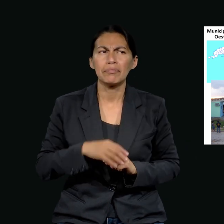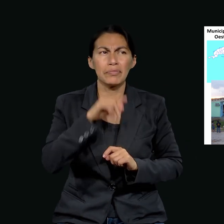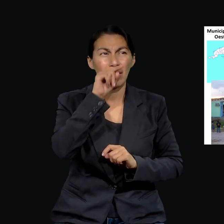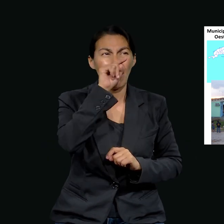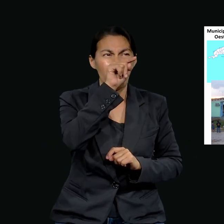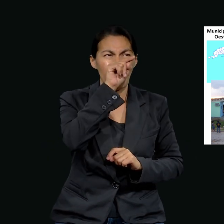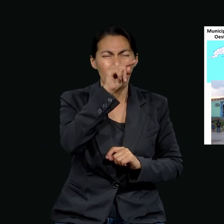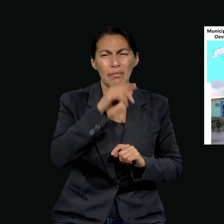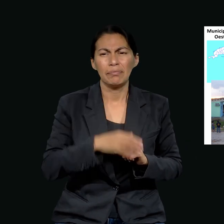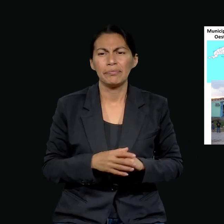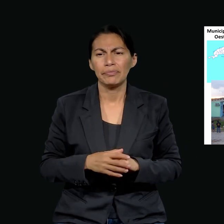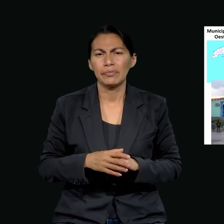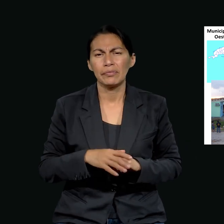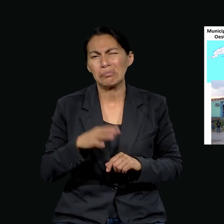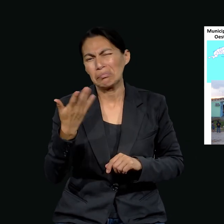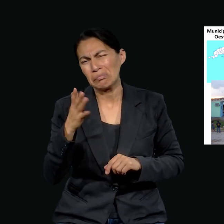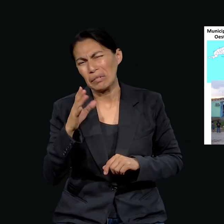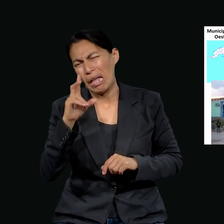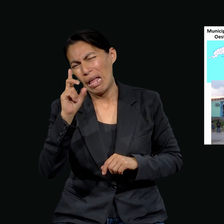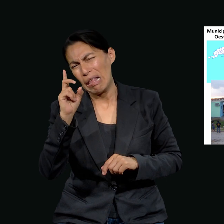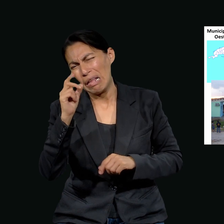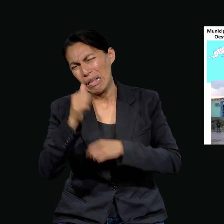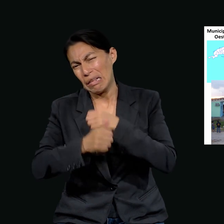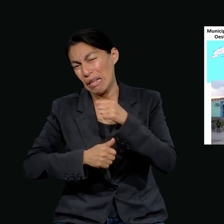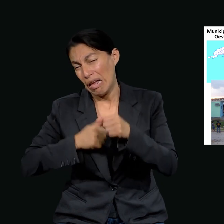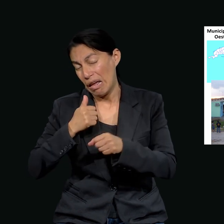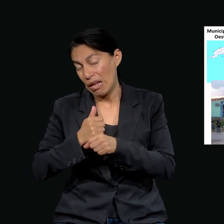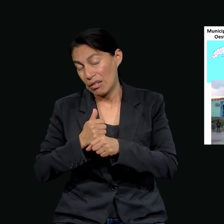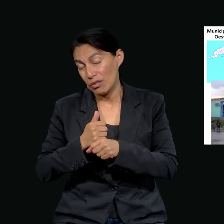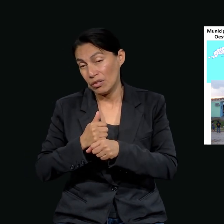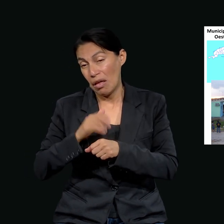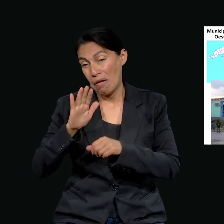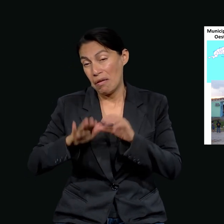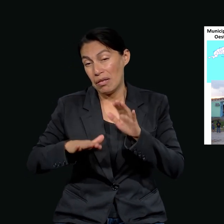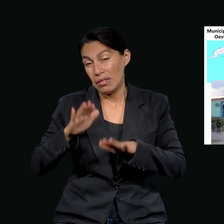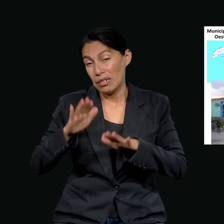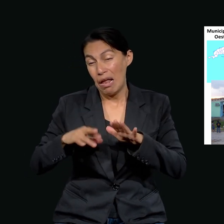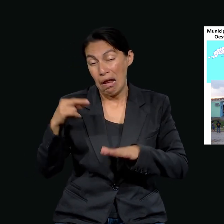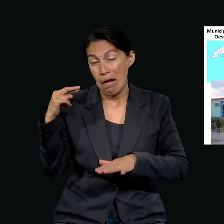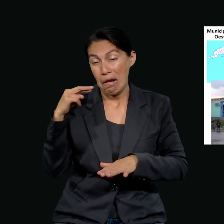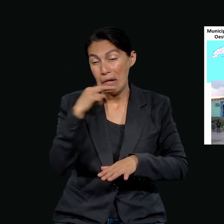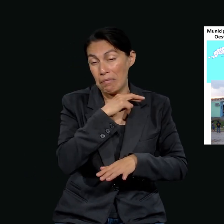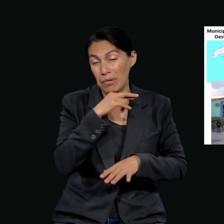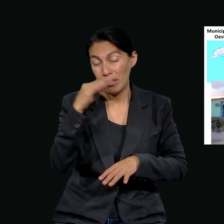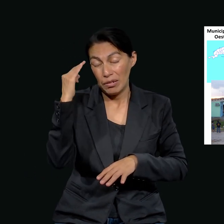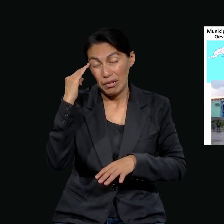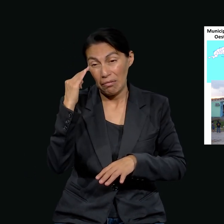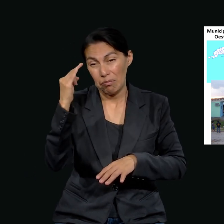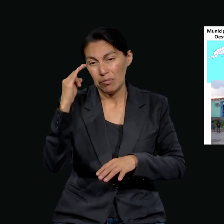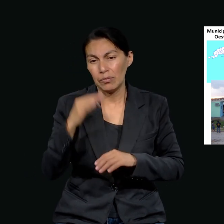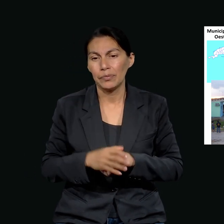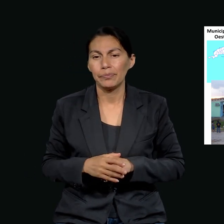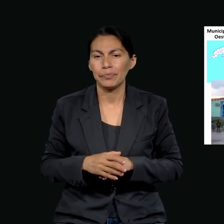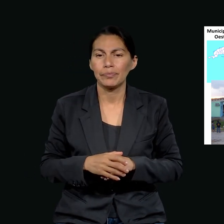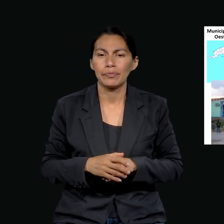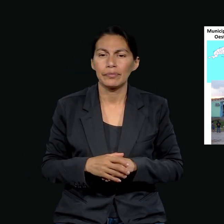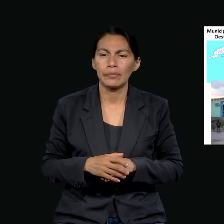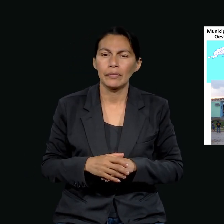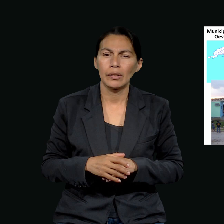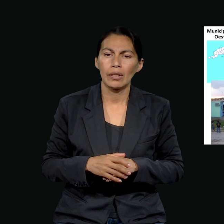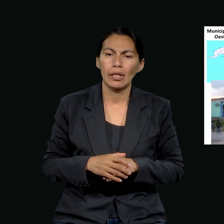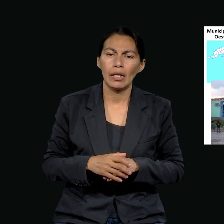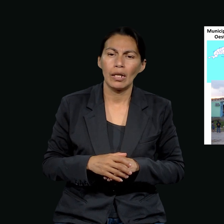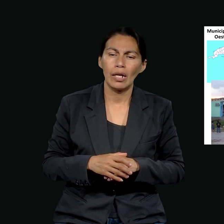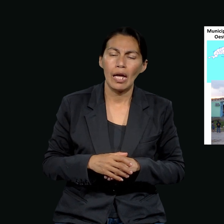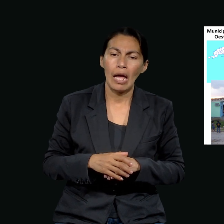casi 30 años. Es que el tiempo pasa y a le parece que no, pero sí, como 30 años y